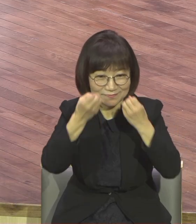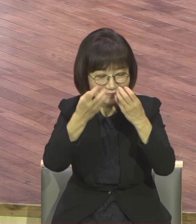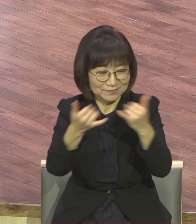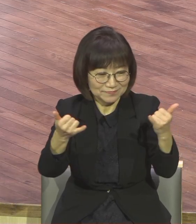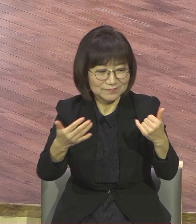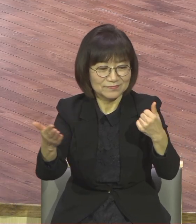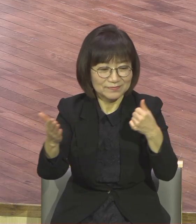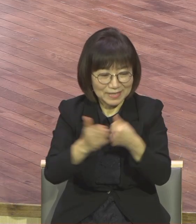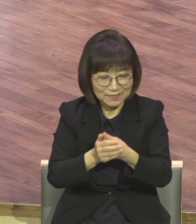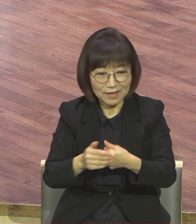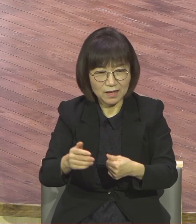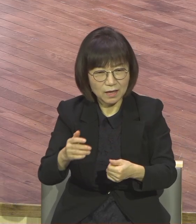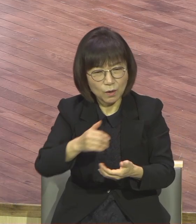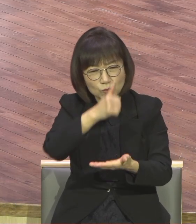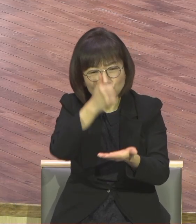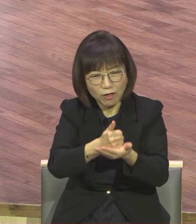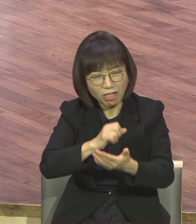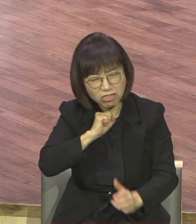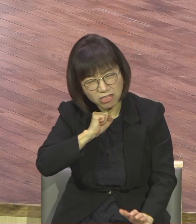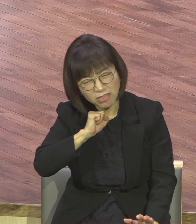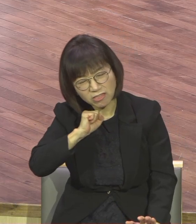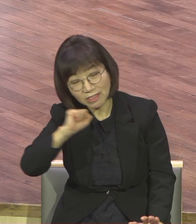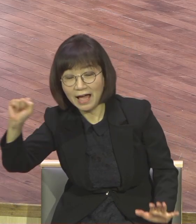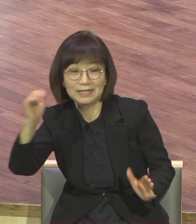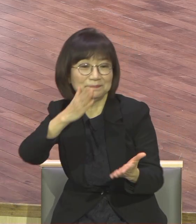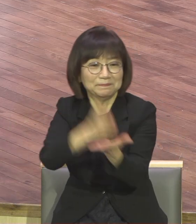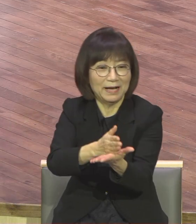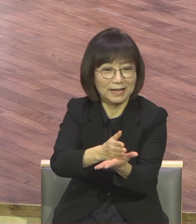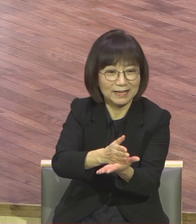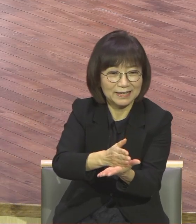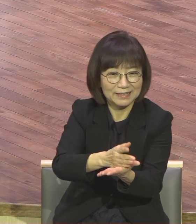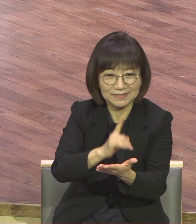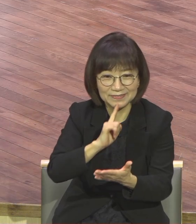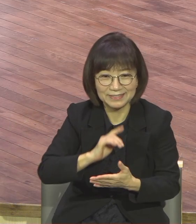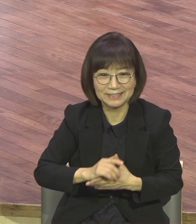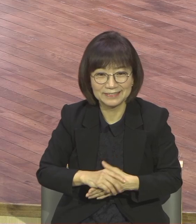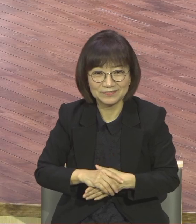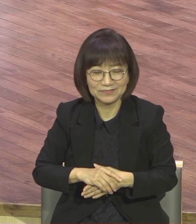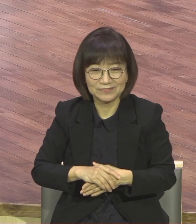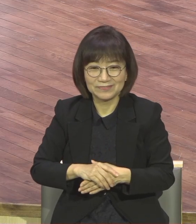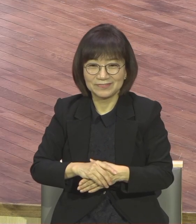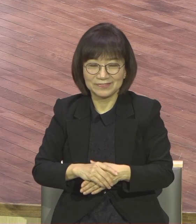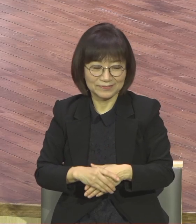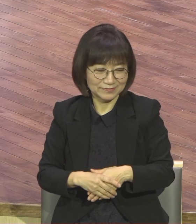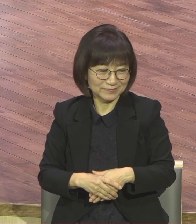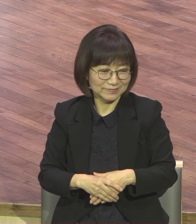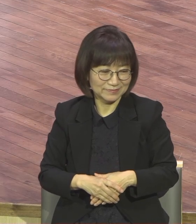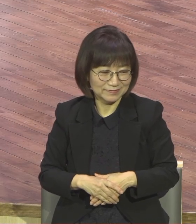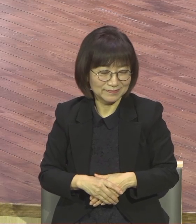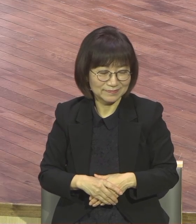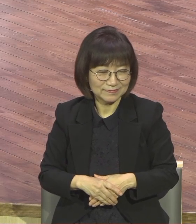이제 더 이상 죄의 지배를 받는 생활을 계속해서는 안 된다는 사실을 강조합니다.